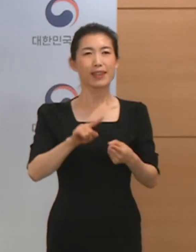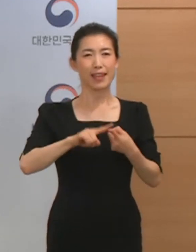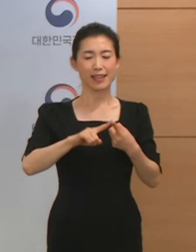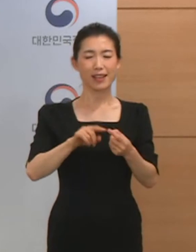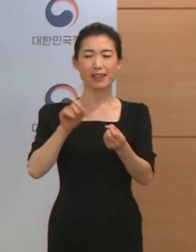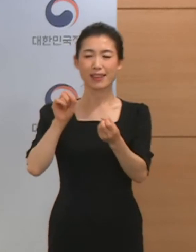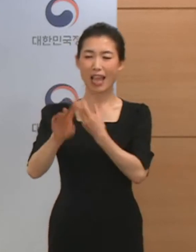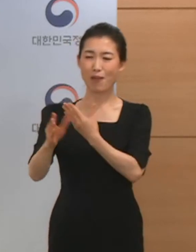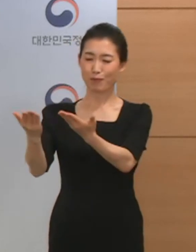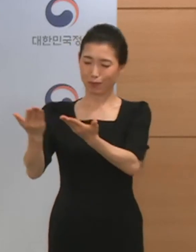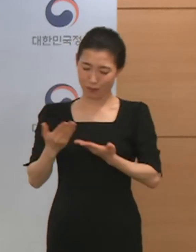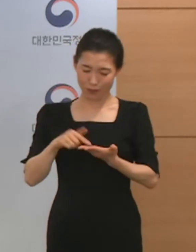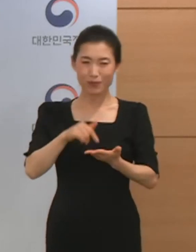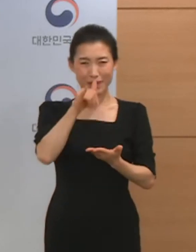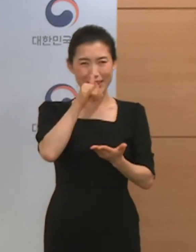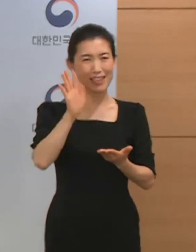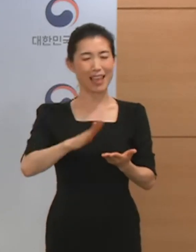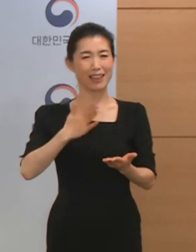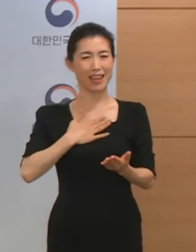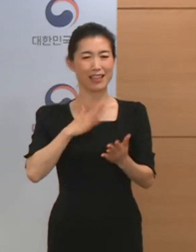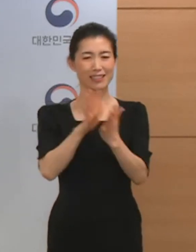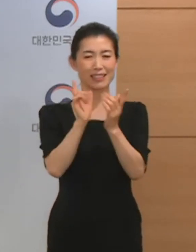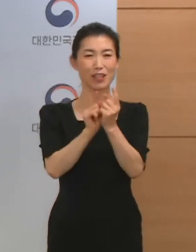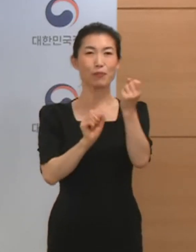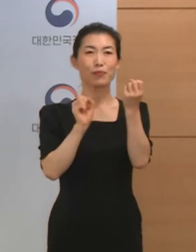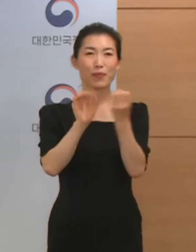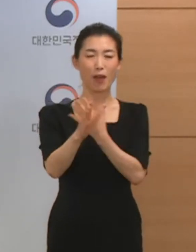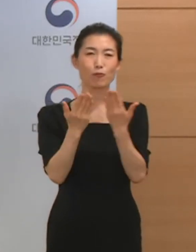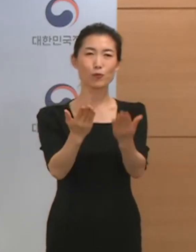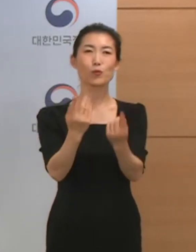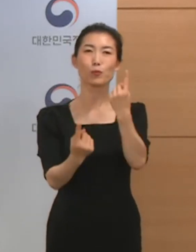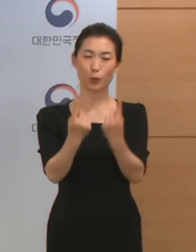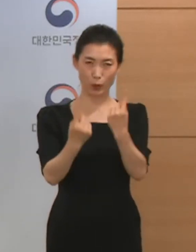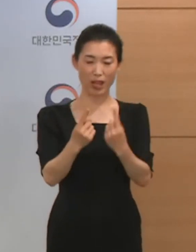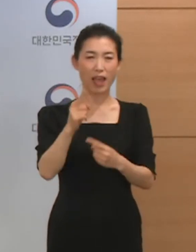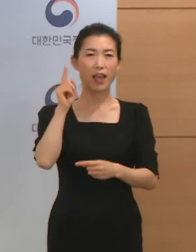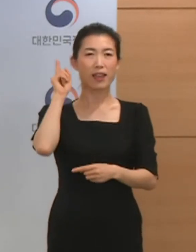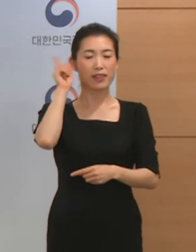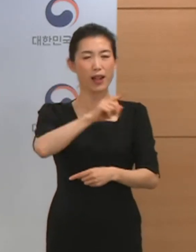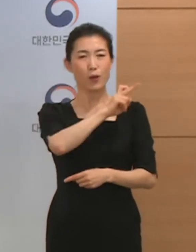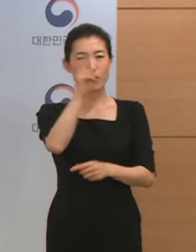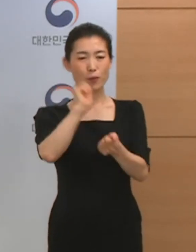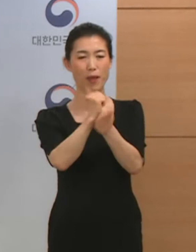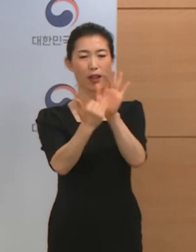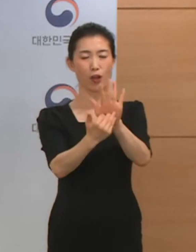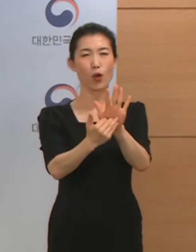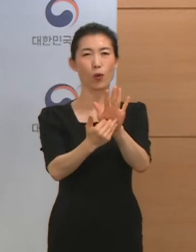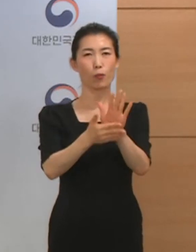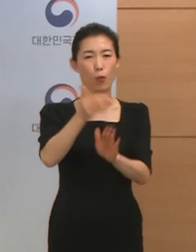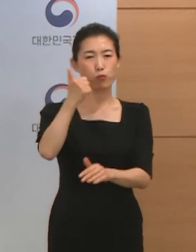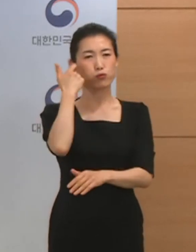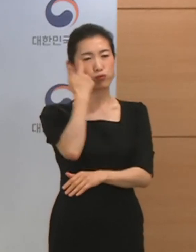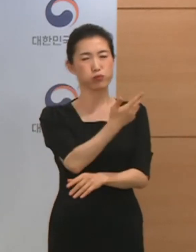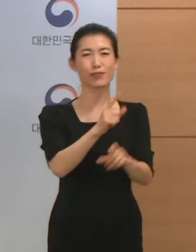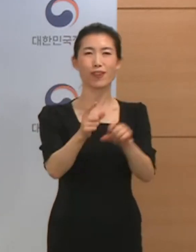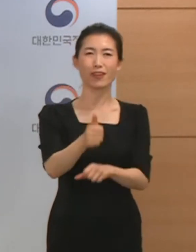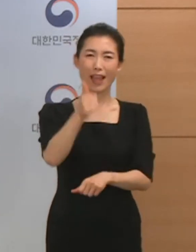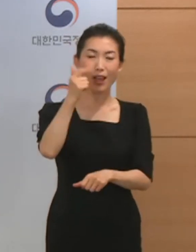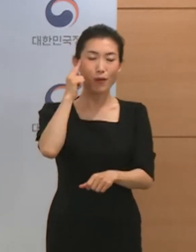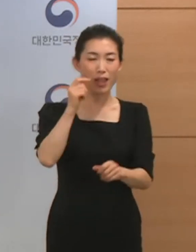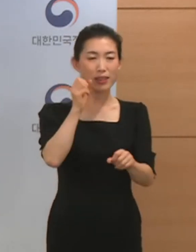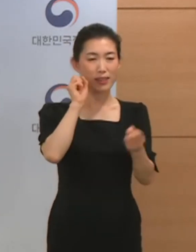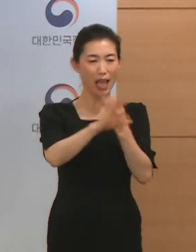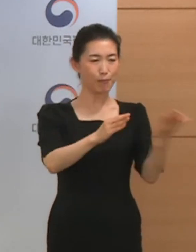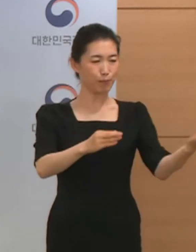방대본 브리핑에서 다시 한번 여쭤보시기를 좀 당부드리겠습니다. 굉장히 전문적인 영역이어서 저희가 답변을 하는 과정